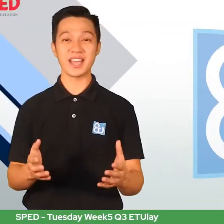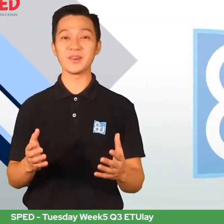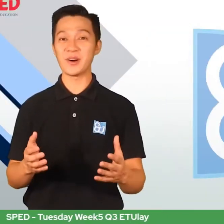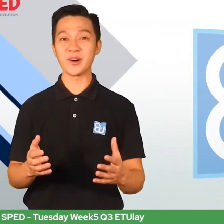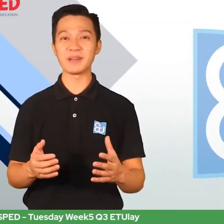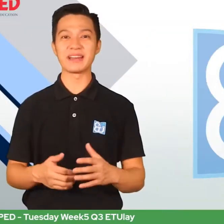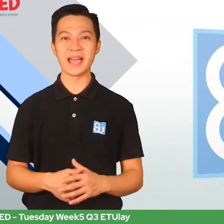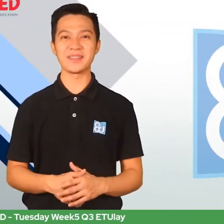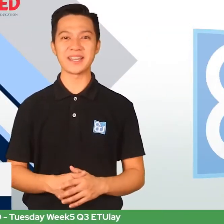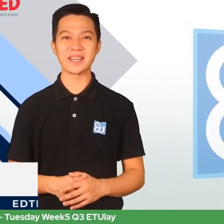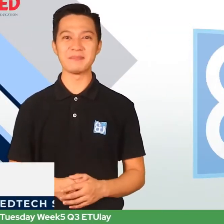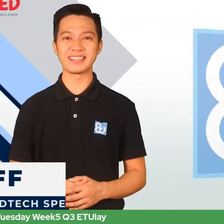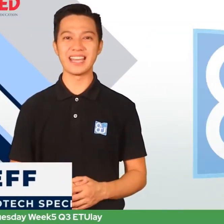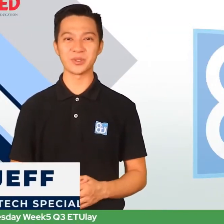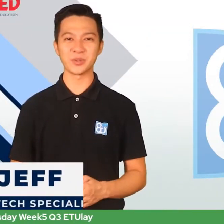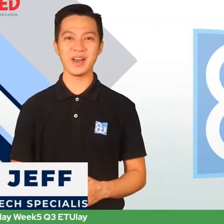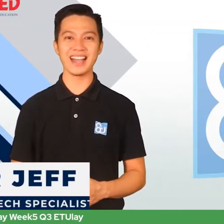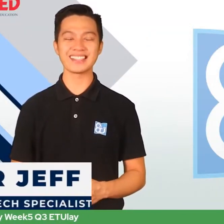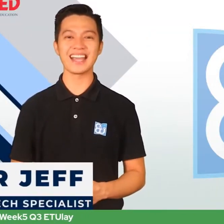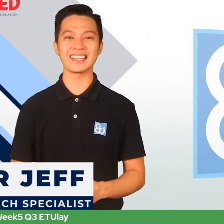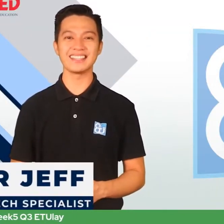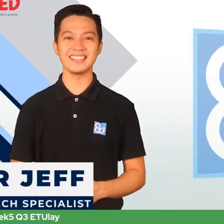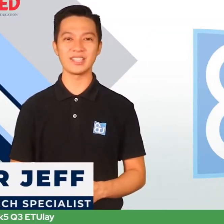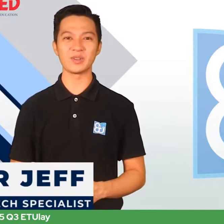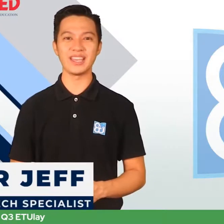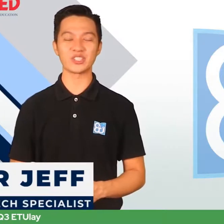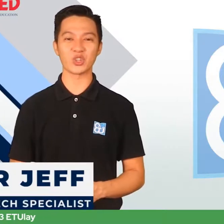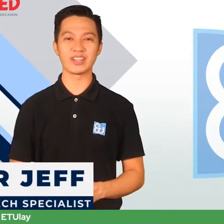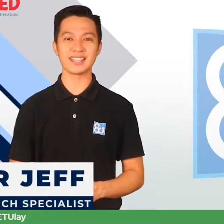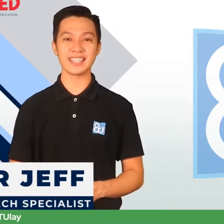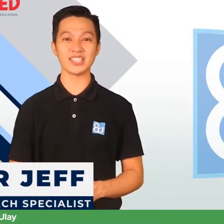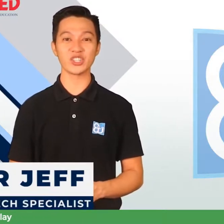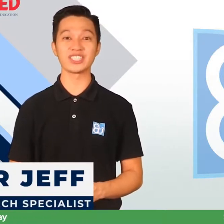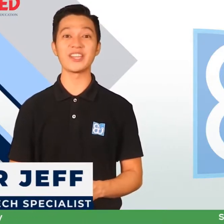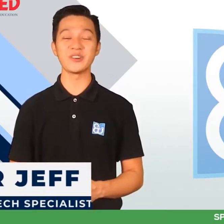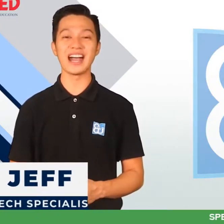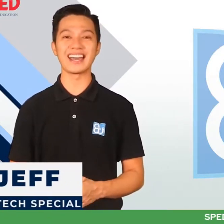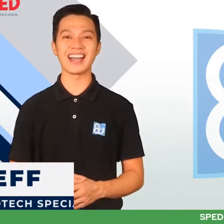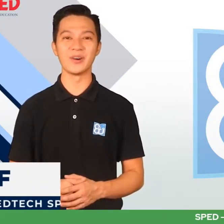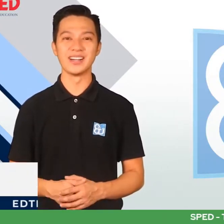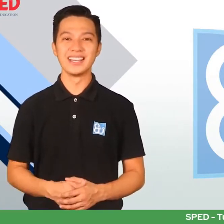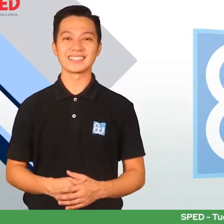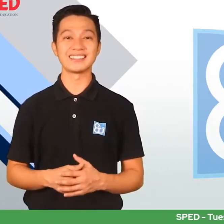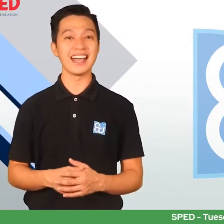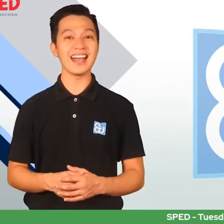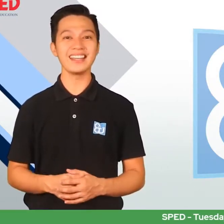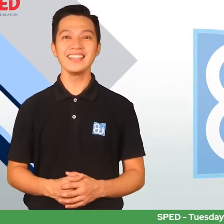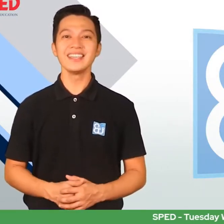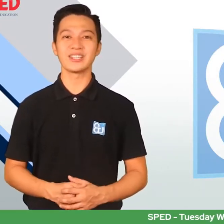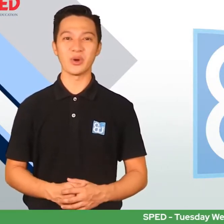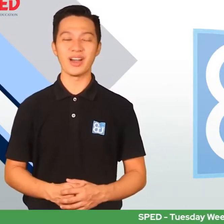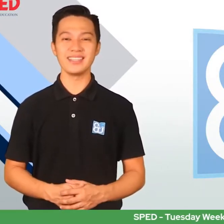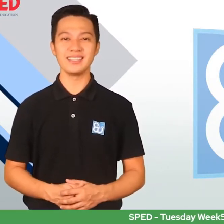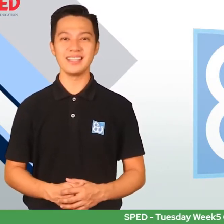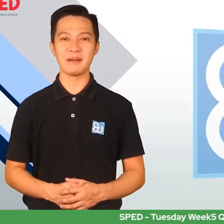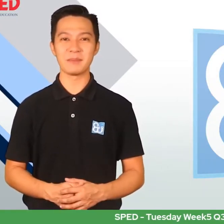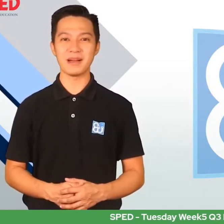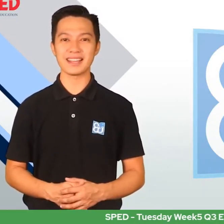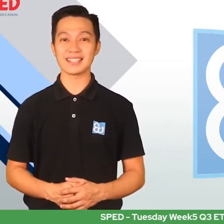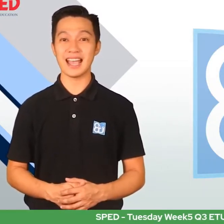Sigurado ako na marami ka na namang natutuhan sa ating Itulay tutorial session ngayong araw. Tandaan, ito ay hindi lamang para sa